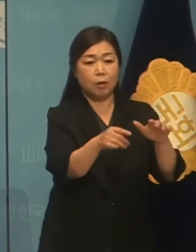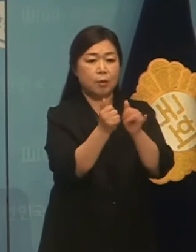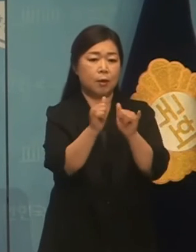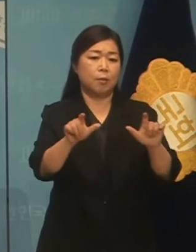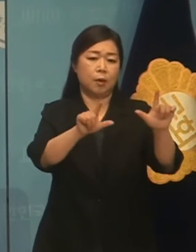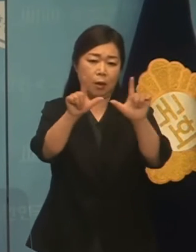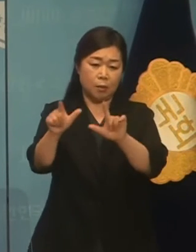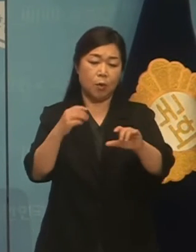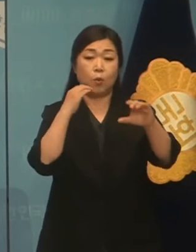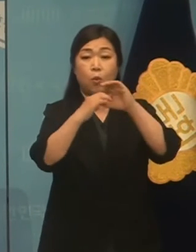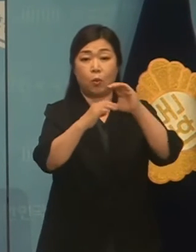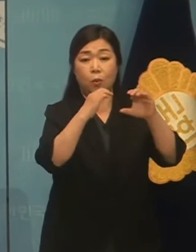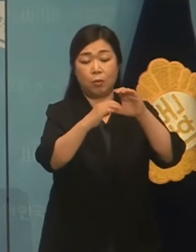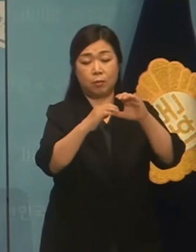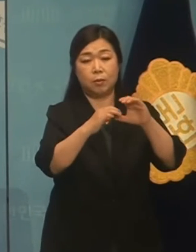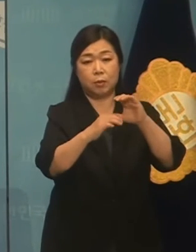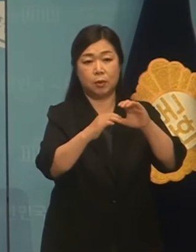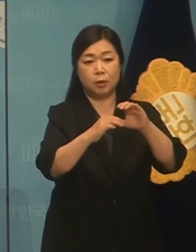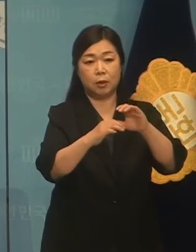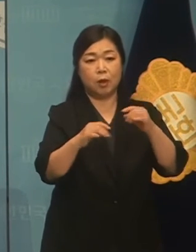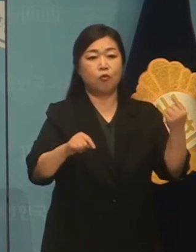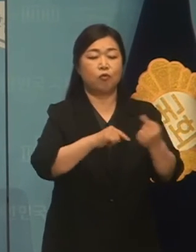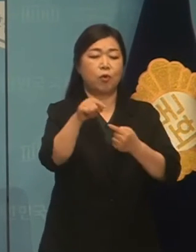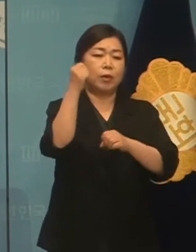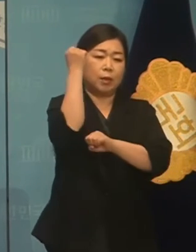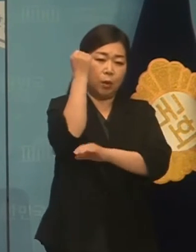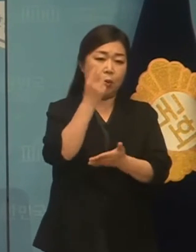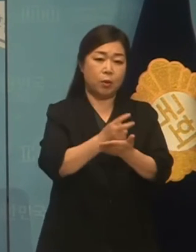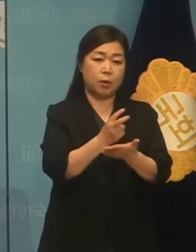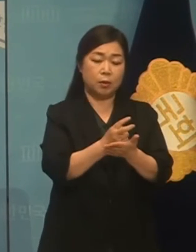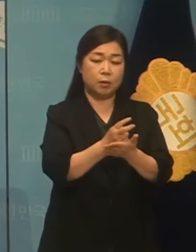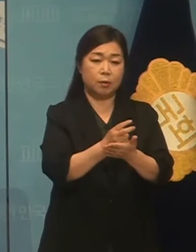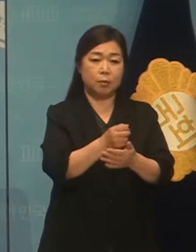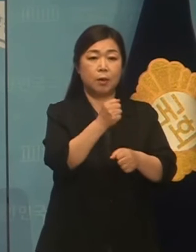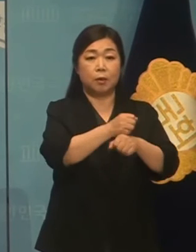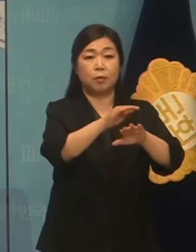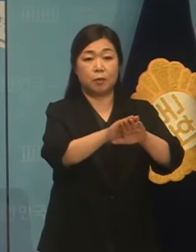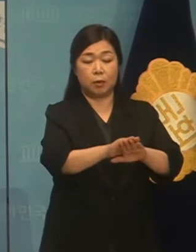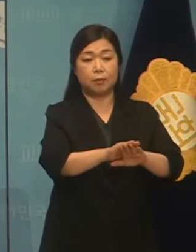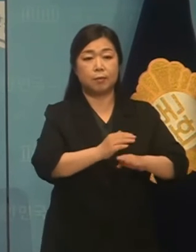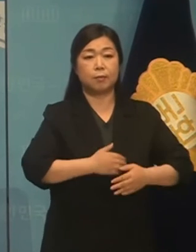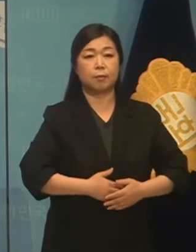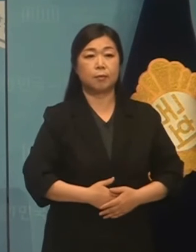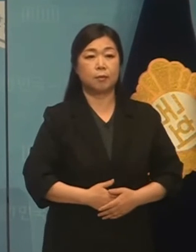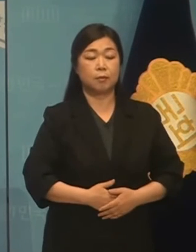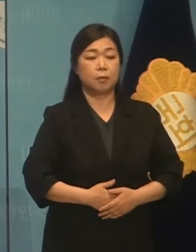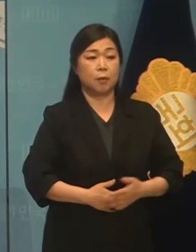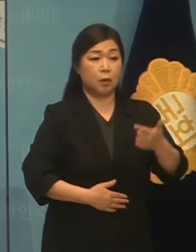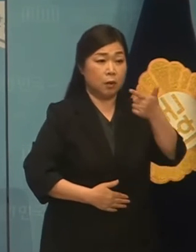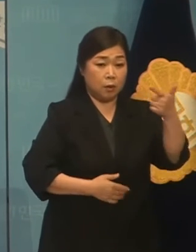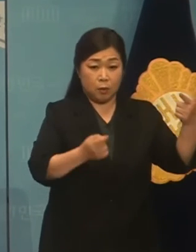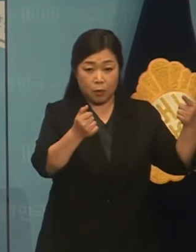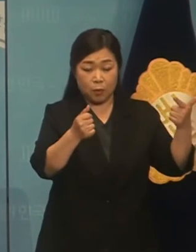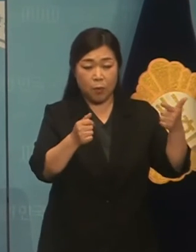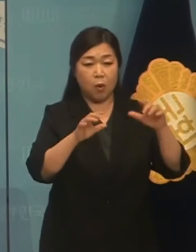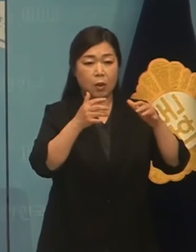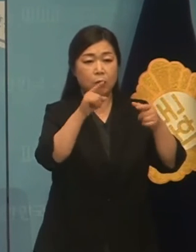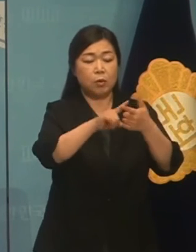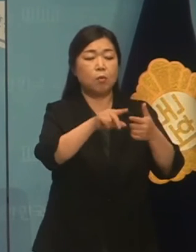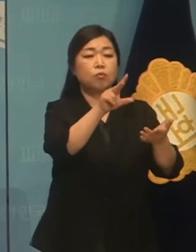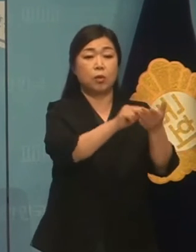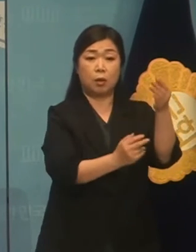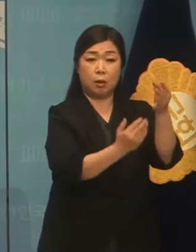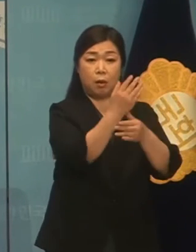민생, 소통을 당 운영의 기본 원칙으로 삼겠습니다. 크고 작은 사회적, 국가적